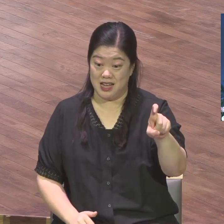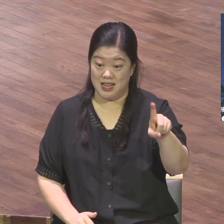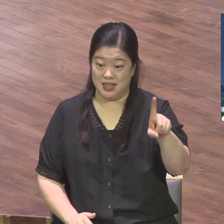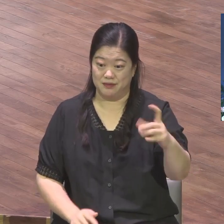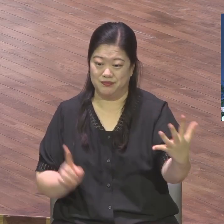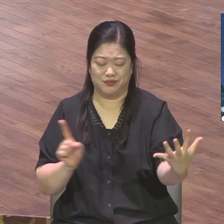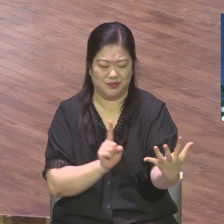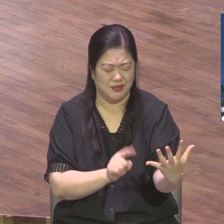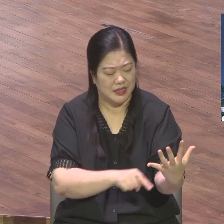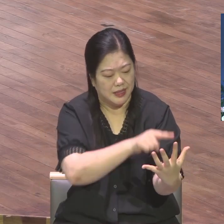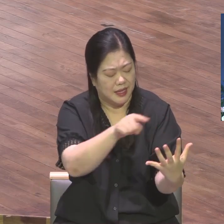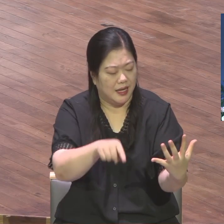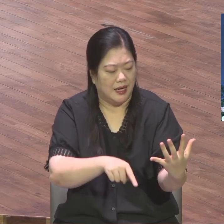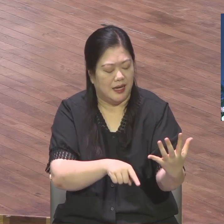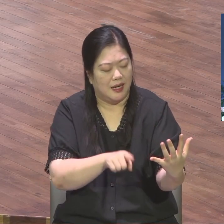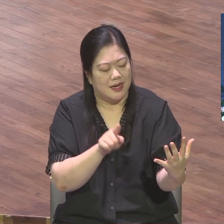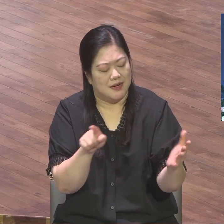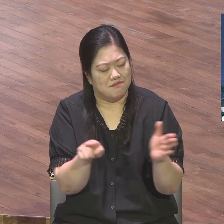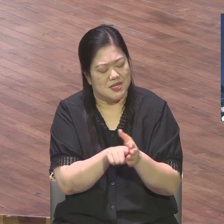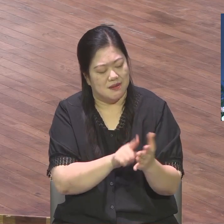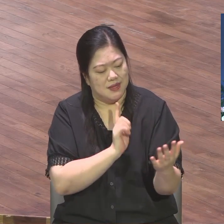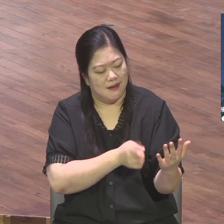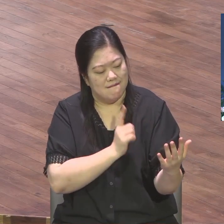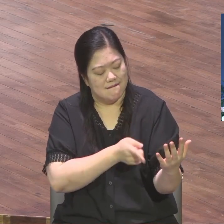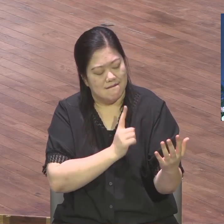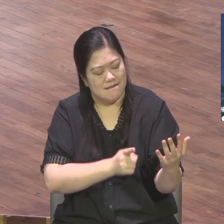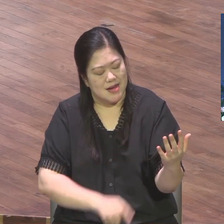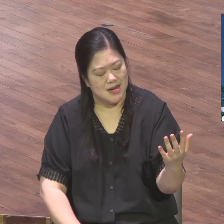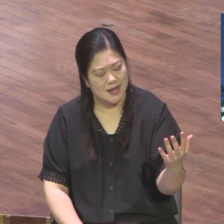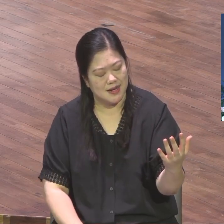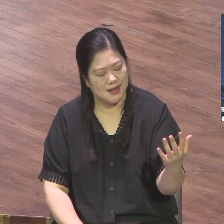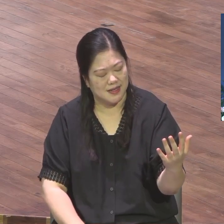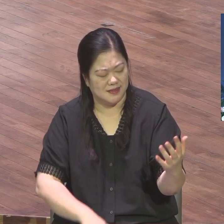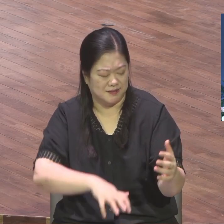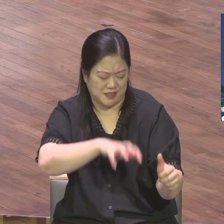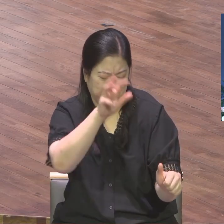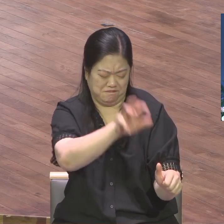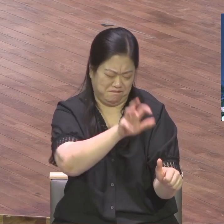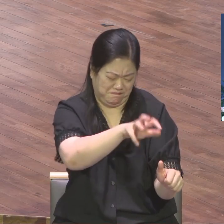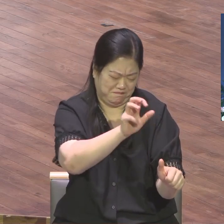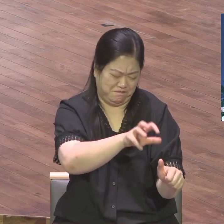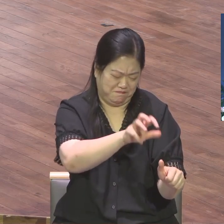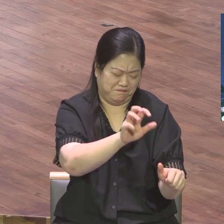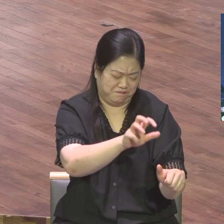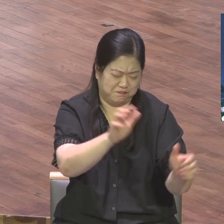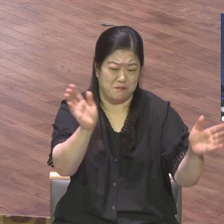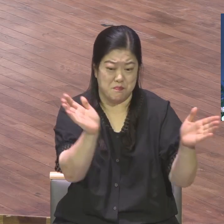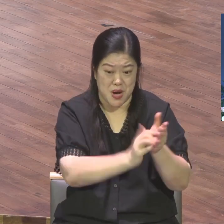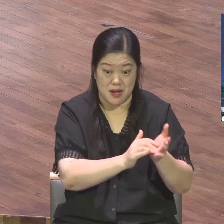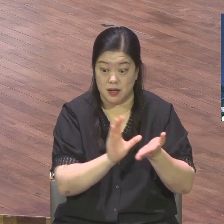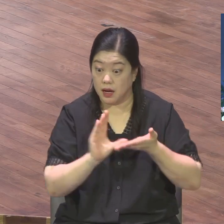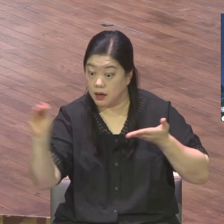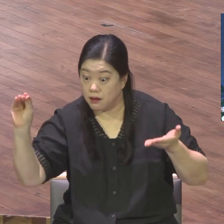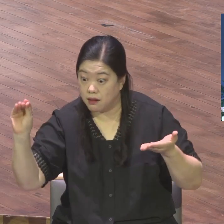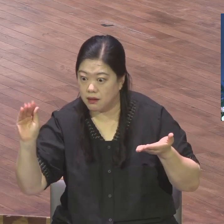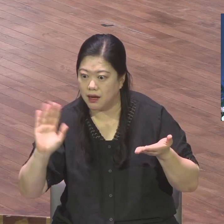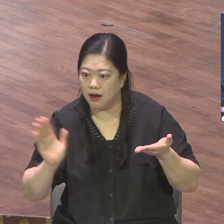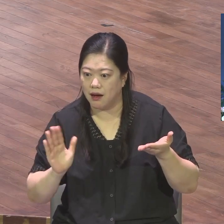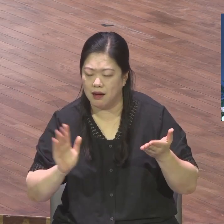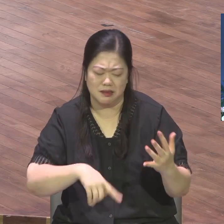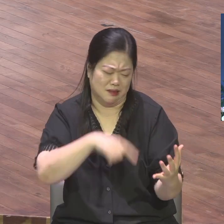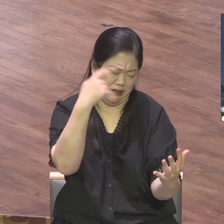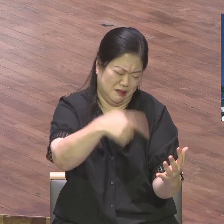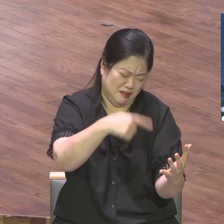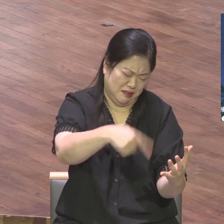다시 기회를 주시지요. 예수님의 지상 명령이라 부르는 이